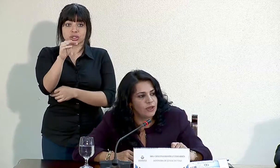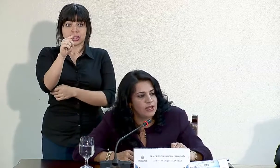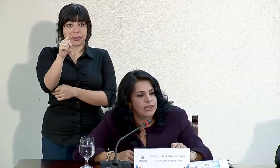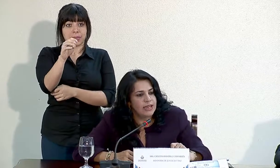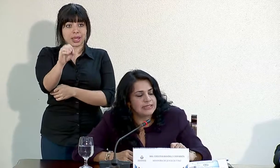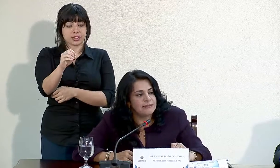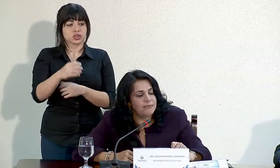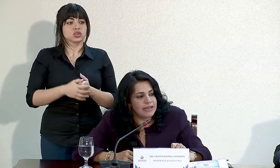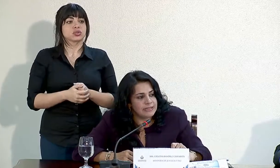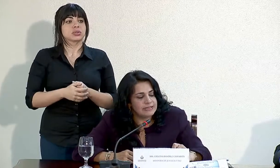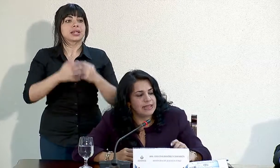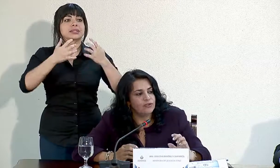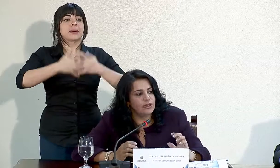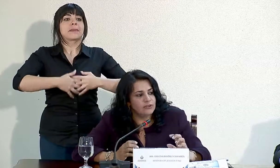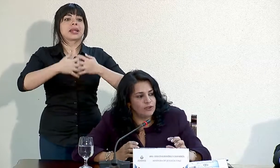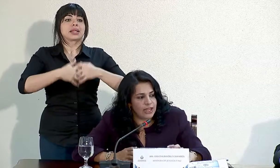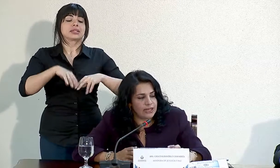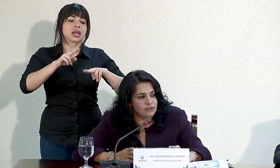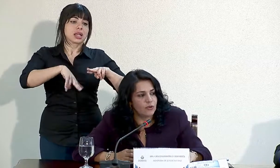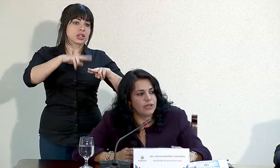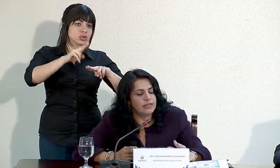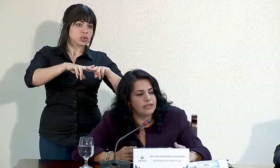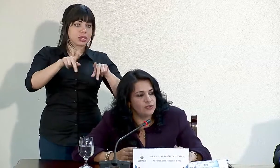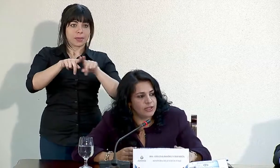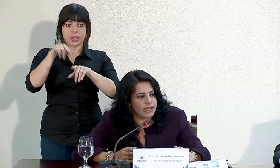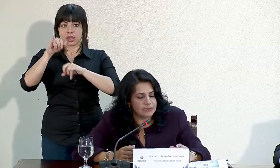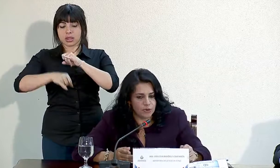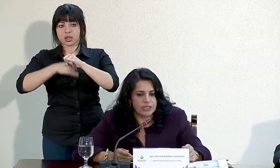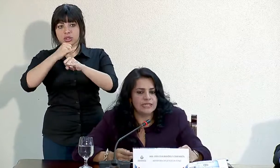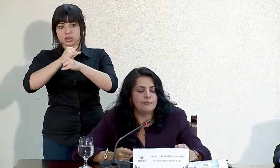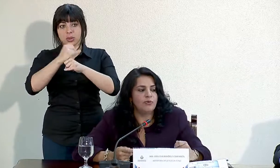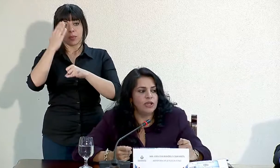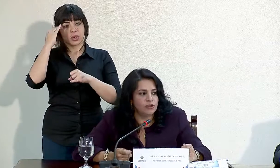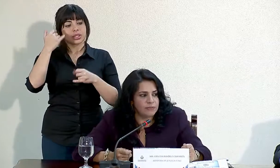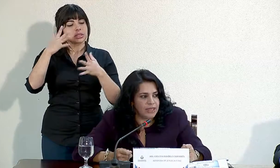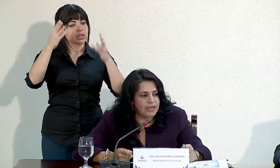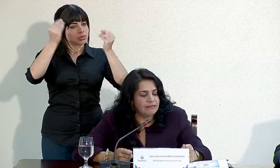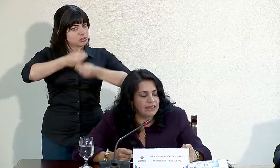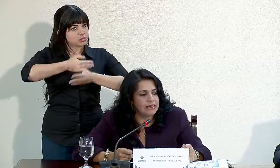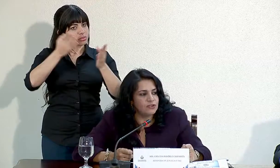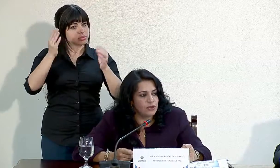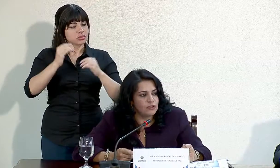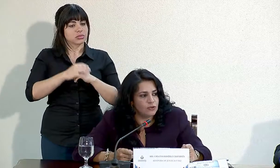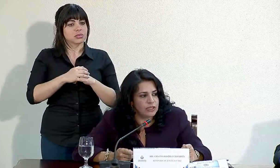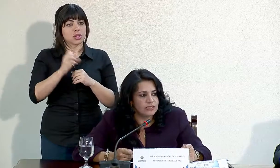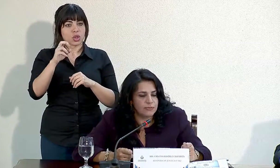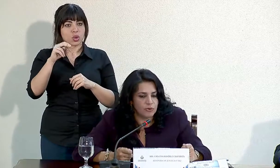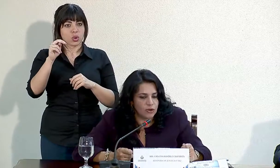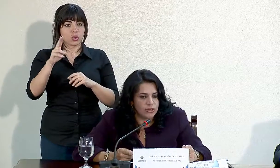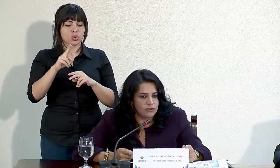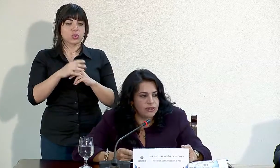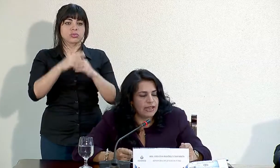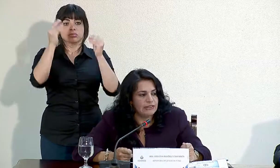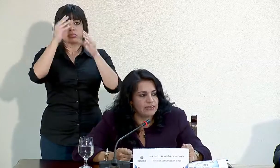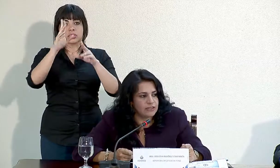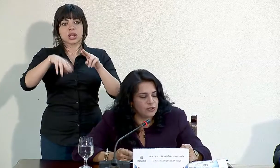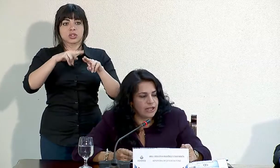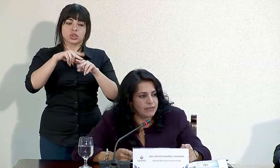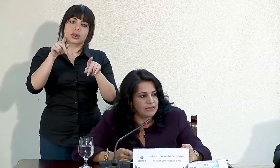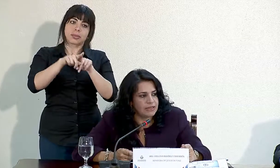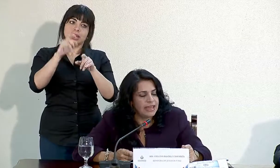marzo, las empresas, tanto nacionales como internacionales, porque ya se publicó también a nivel de Naciones Unidas, se publicó nacional